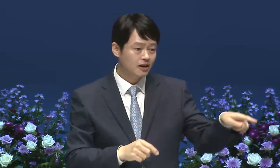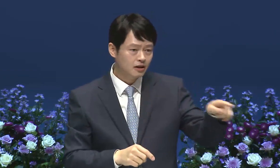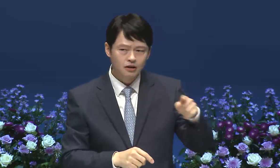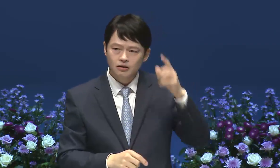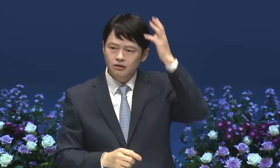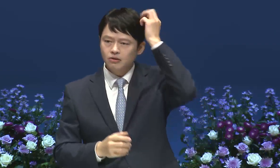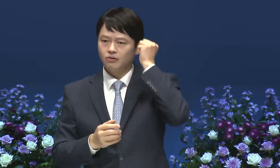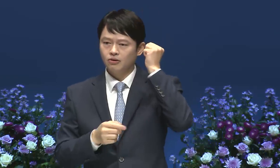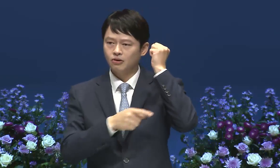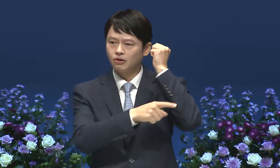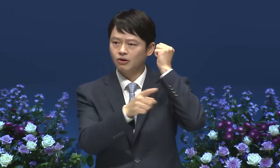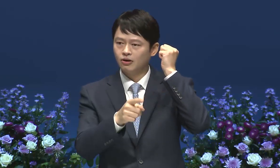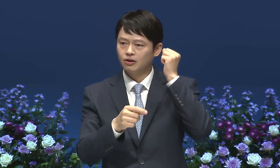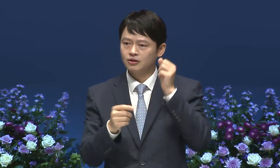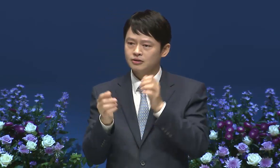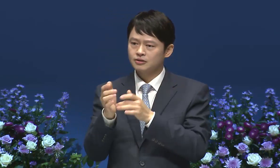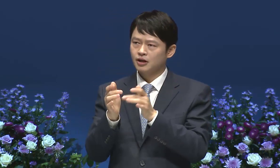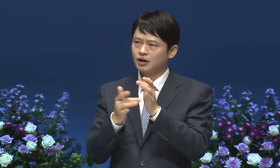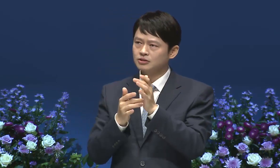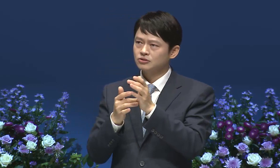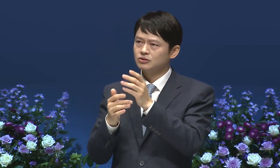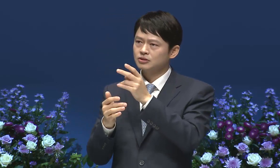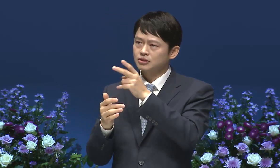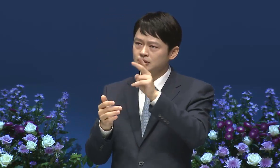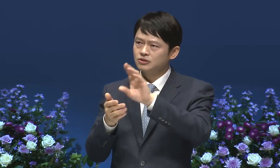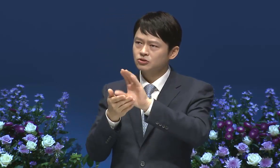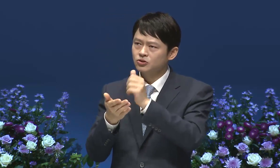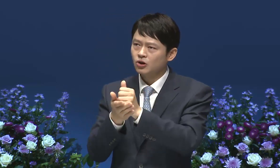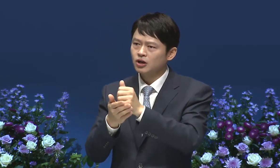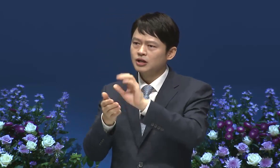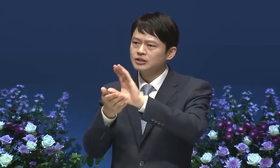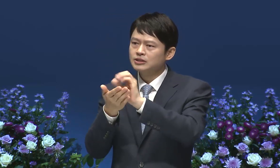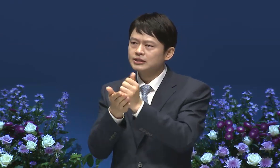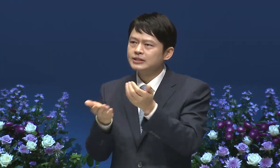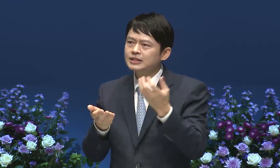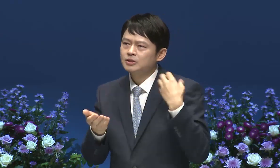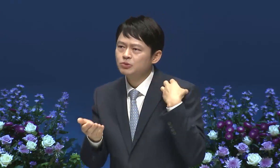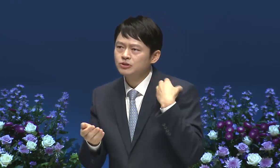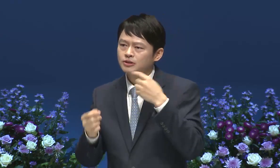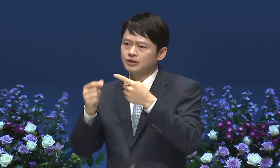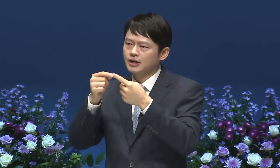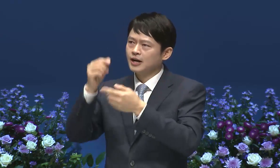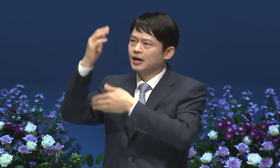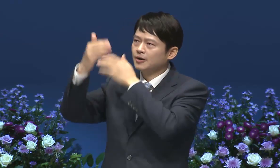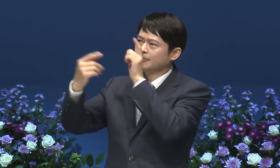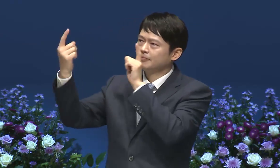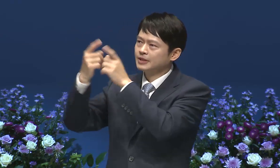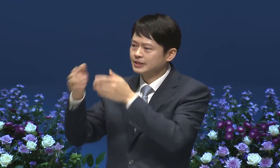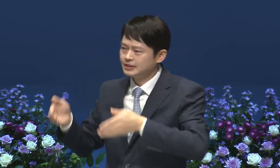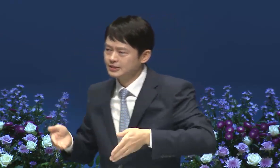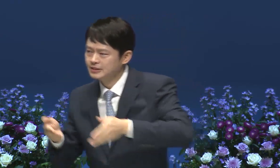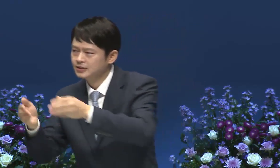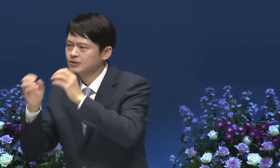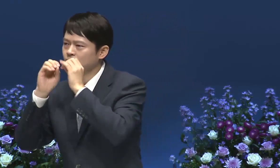8년이란 세월이 지났습니다. 근데 그 시간 동안 그들에게 심겨졌던 복음의 씨앗은 계속 자라고